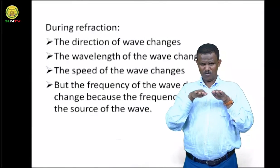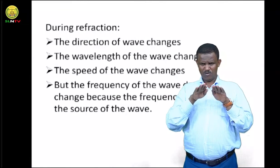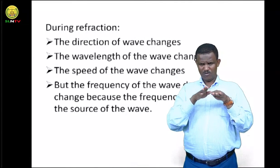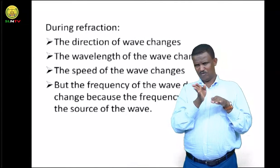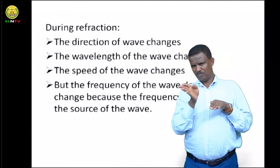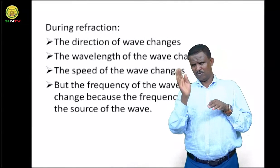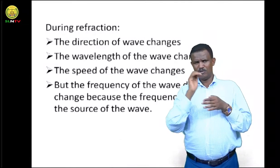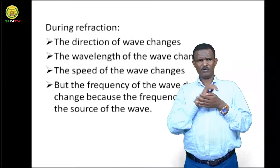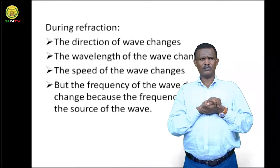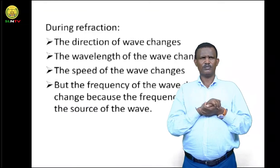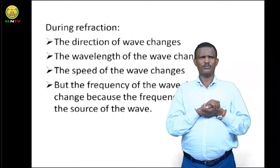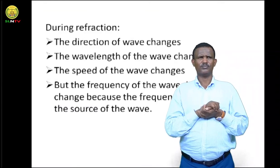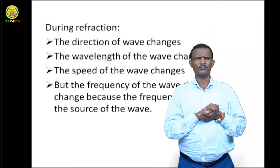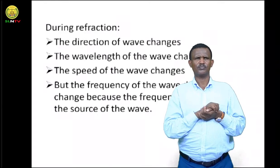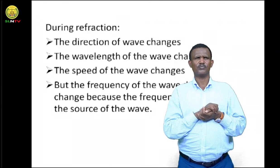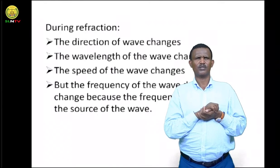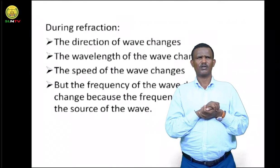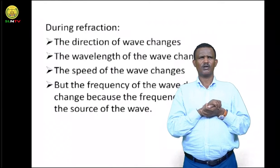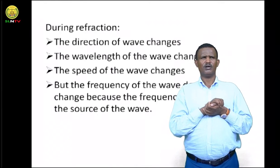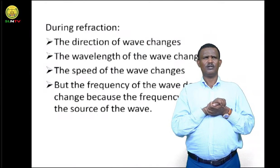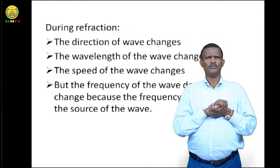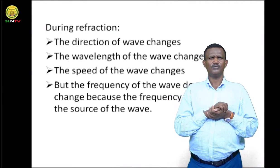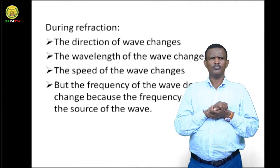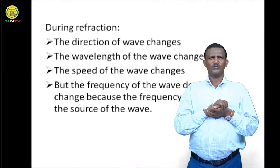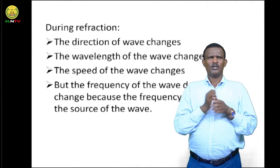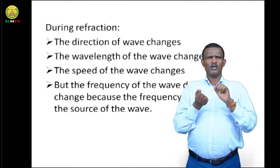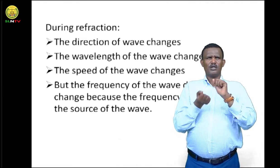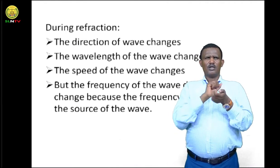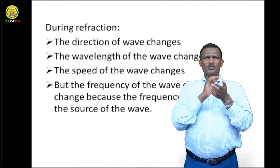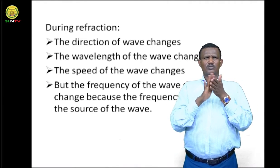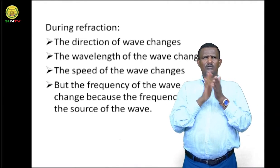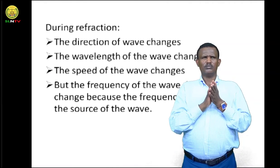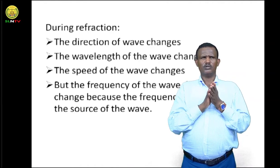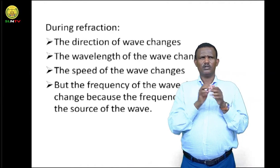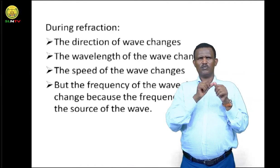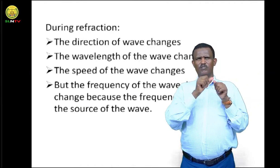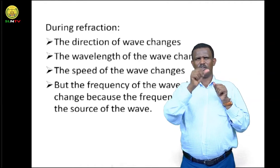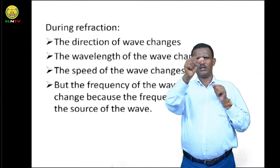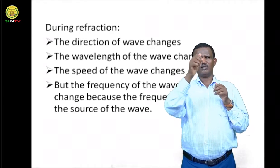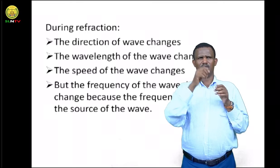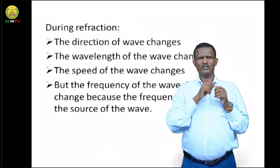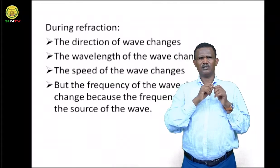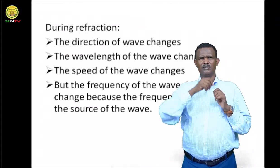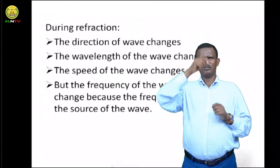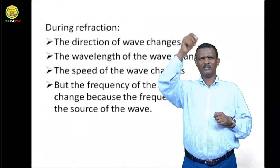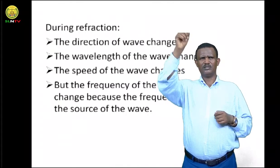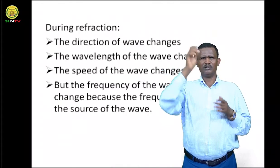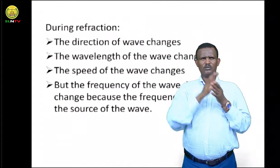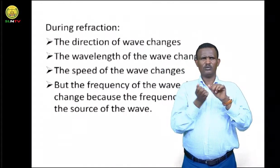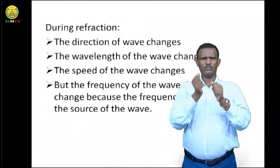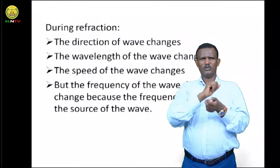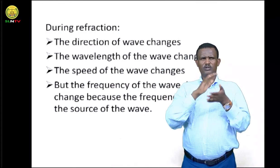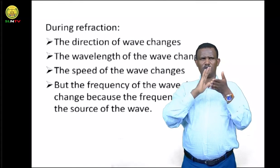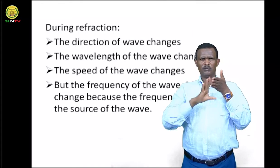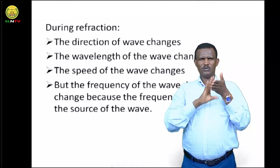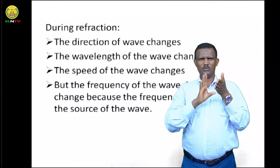waxaa leenaa direction-ku wuu isbedelaa wave length-ku wuu isbedelaa speed-kuna wuu isbedelaa laakiin waxa aan isbeddel samaynin